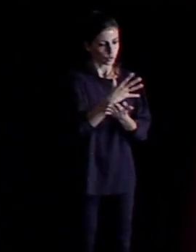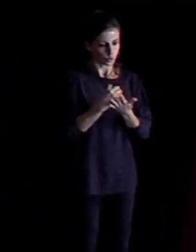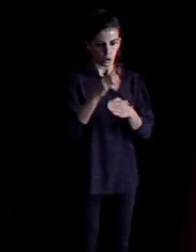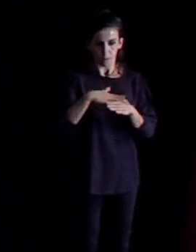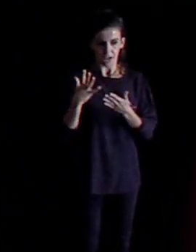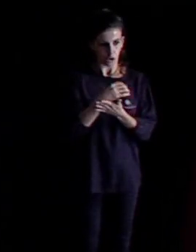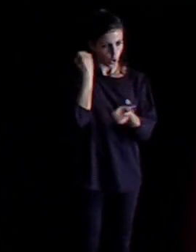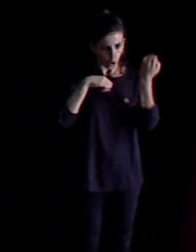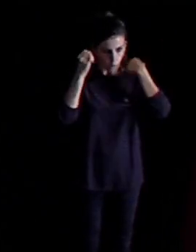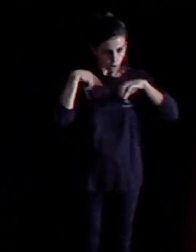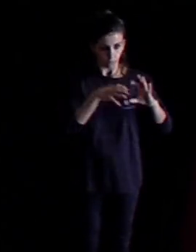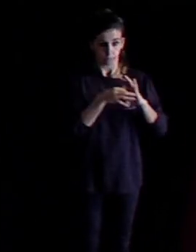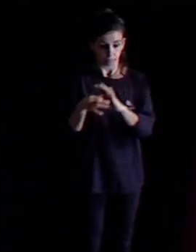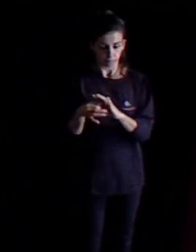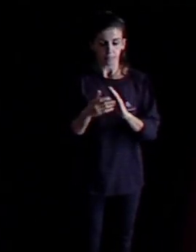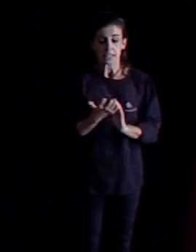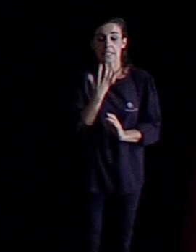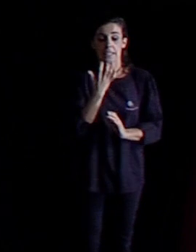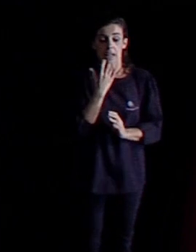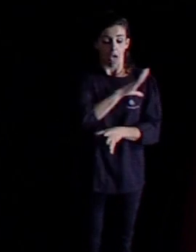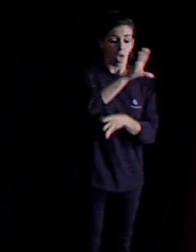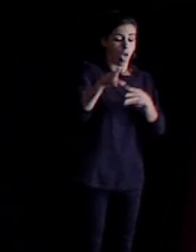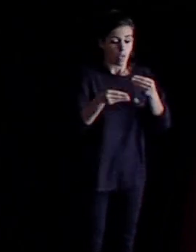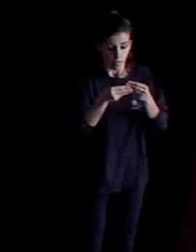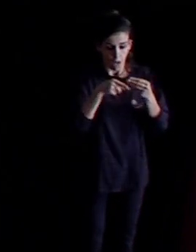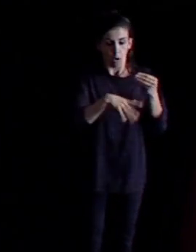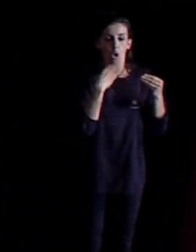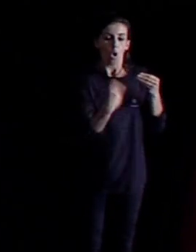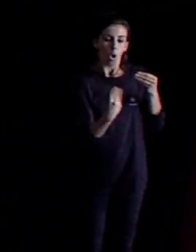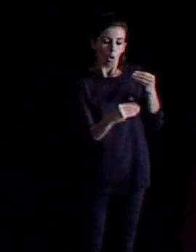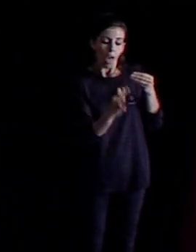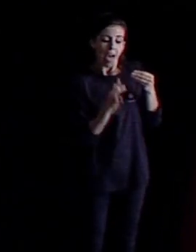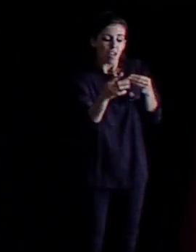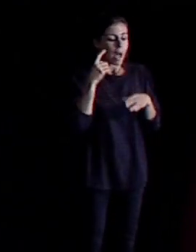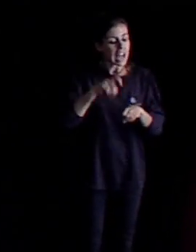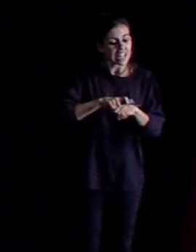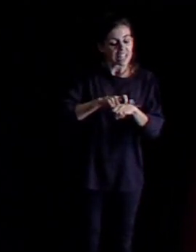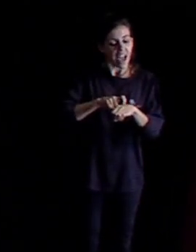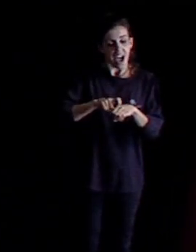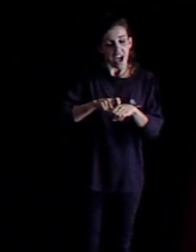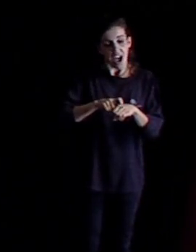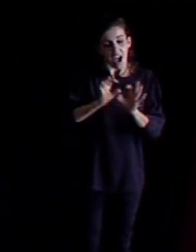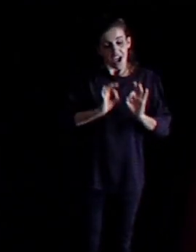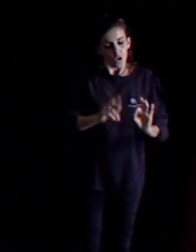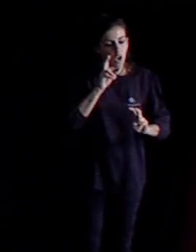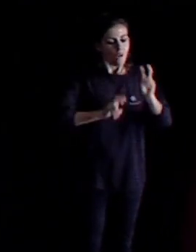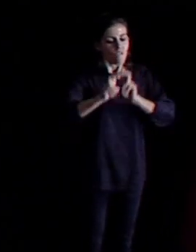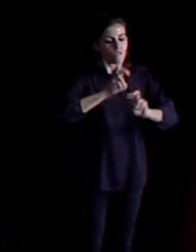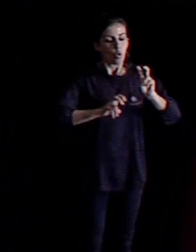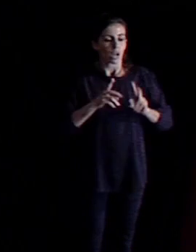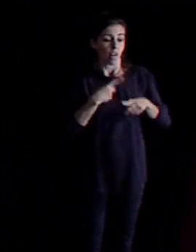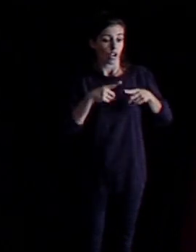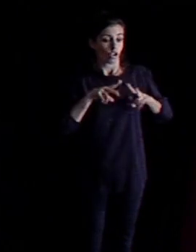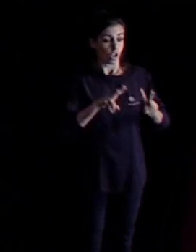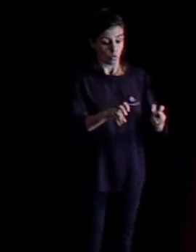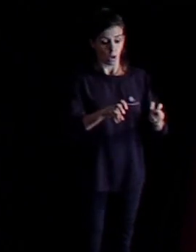todo. Claro, si nos unimos, que ese adolescente tenga unos rasgos también de búsqueda de novedad, pues tenemos